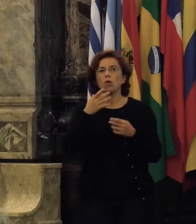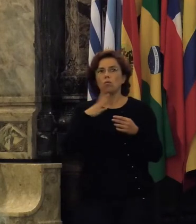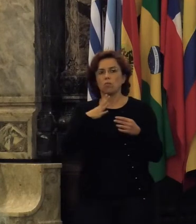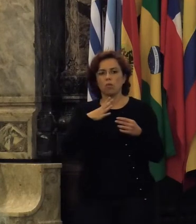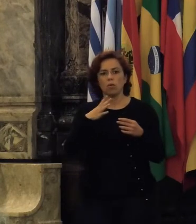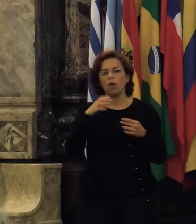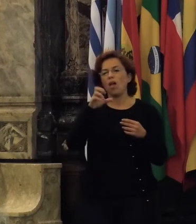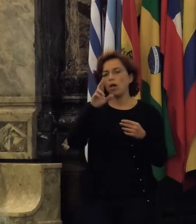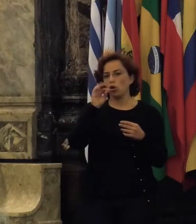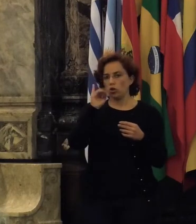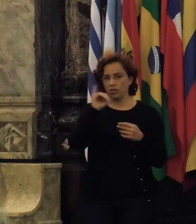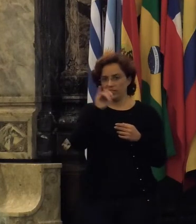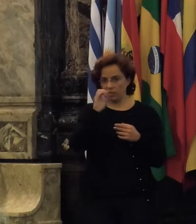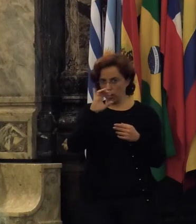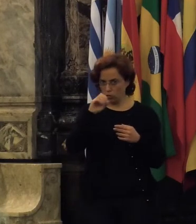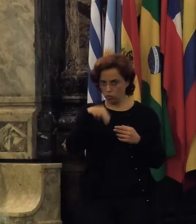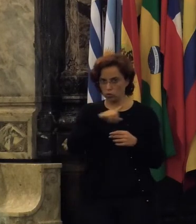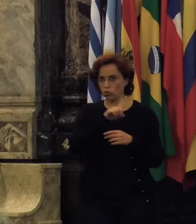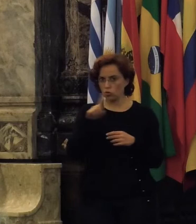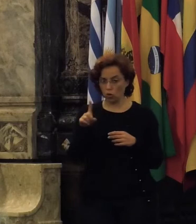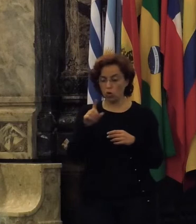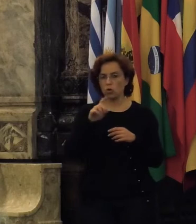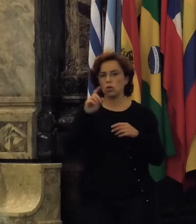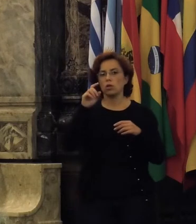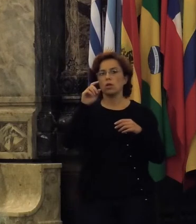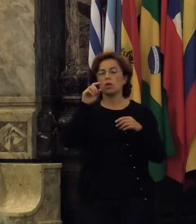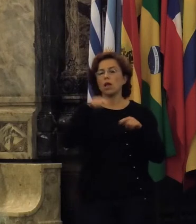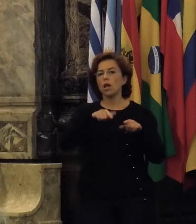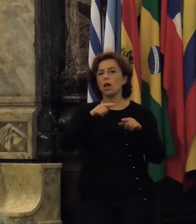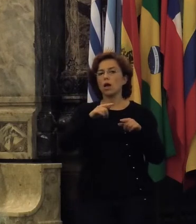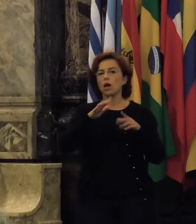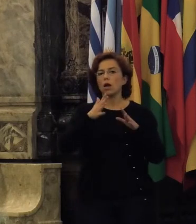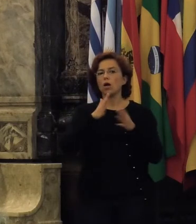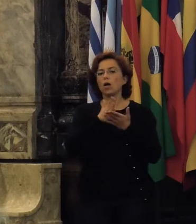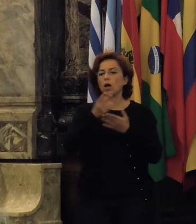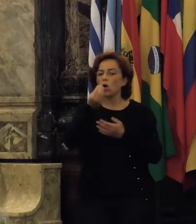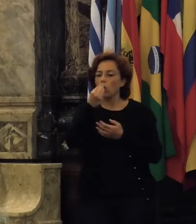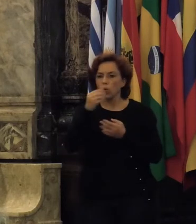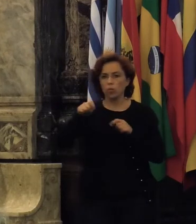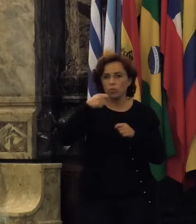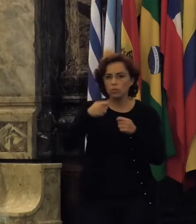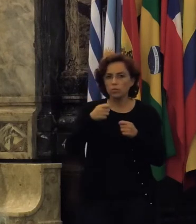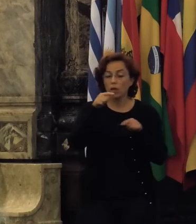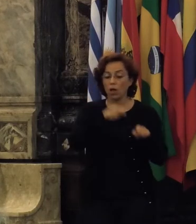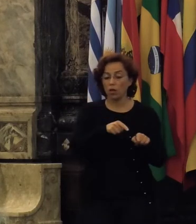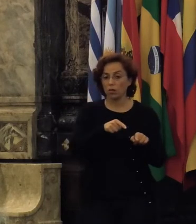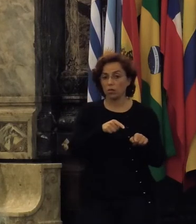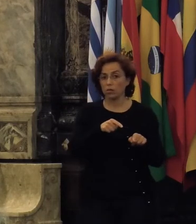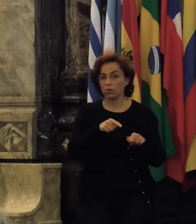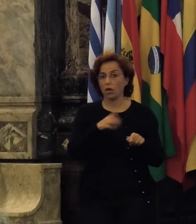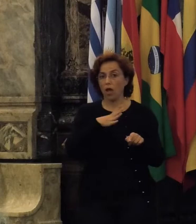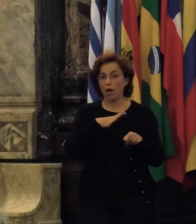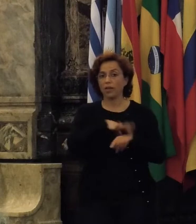no la erotización, la erogeneización a través del alimento. Bueno, allí